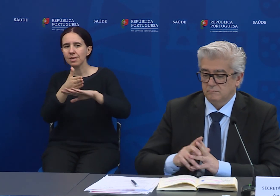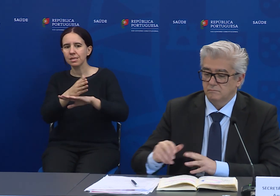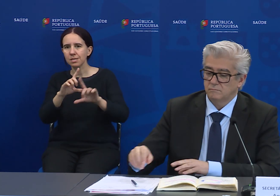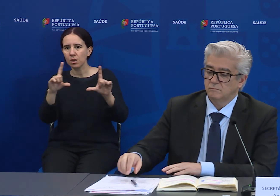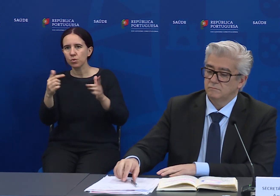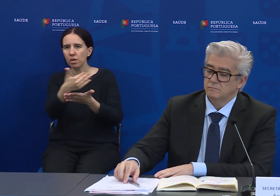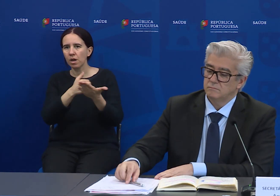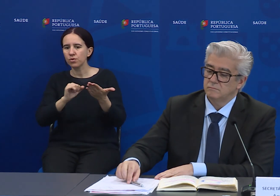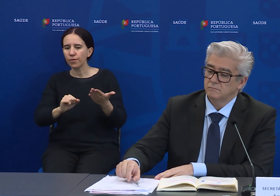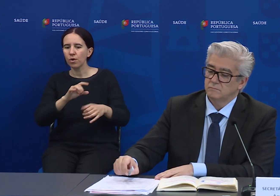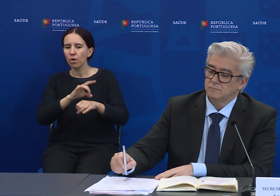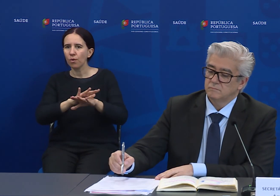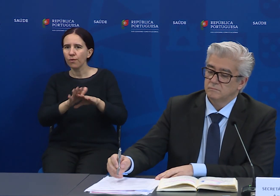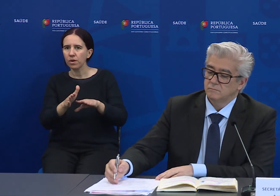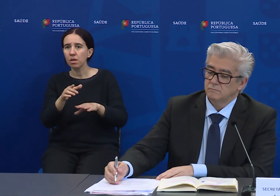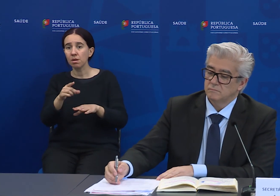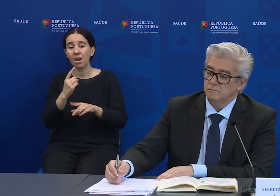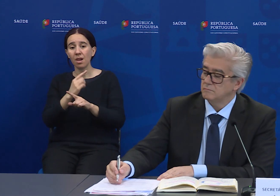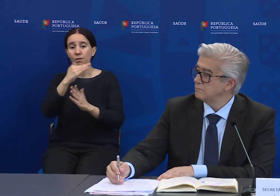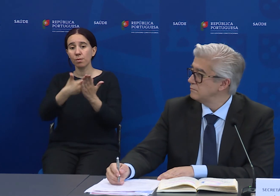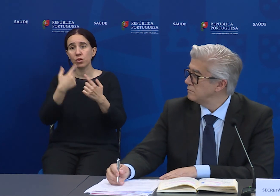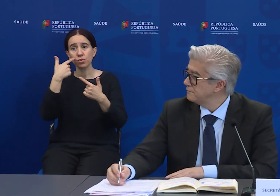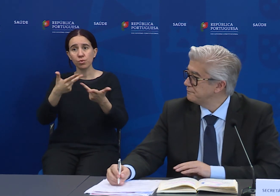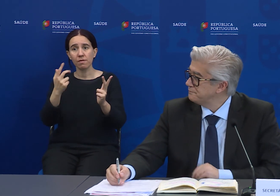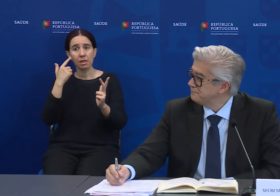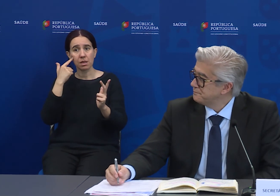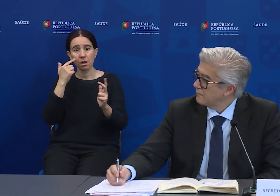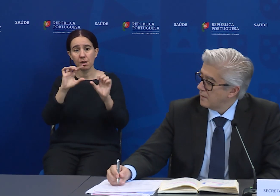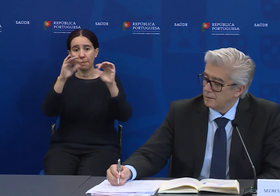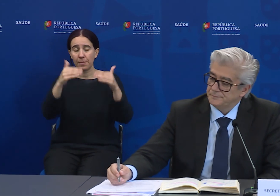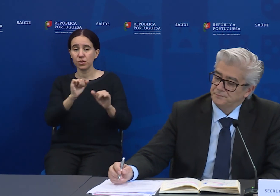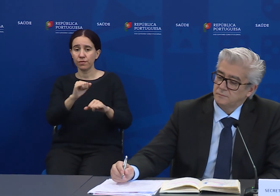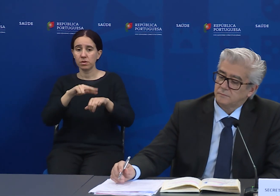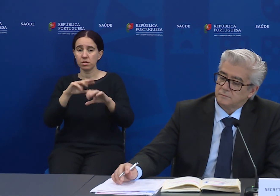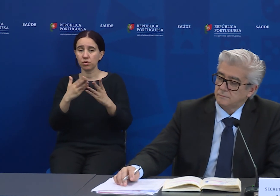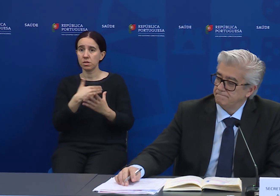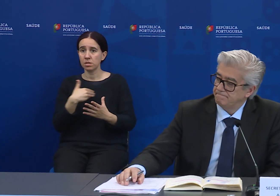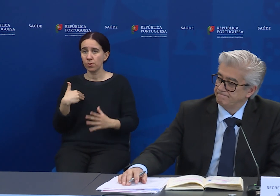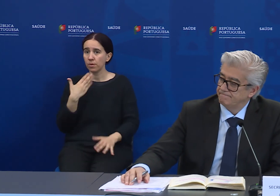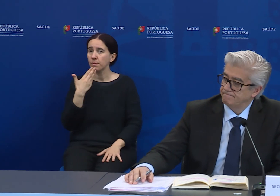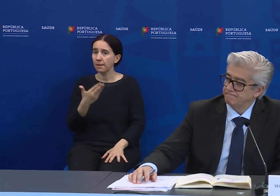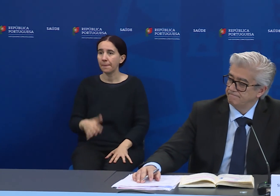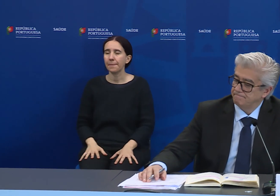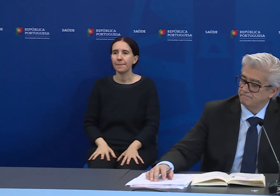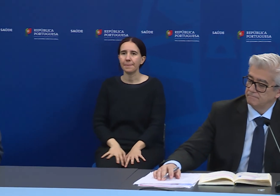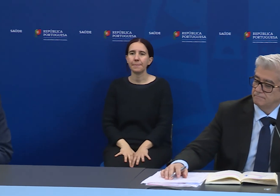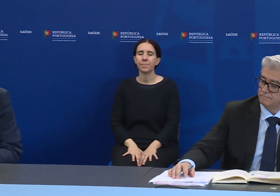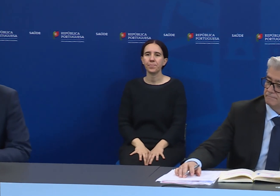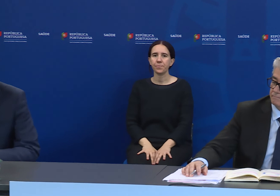acesso aos dados de covide este formulário está disponível na página da direcção-geral da saúde obrigada